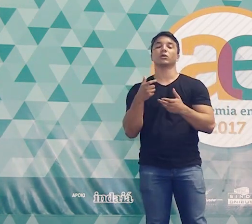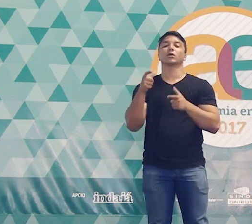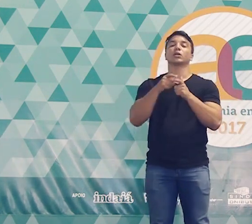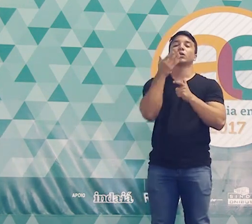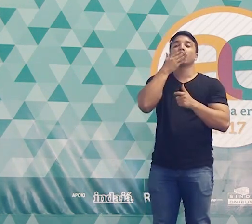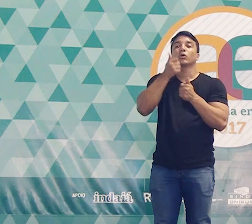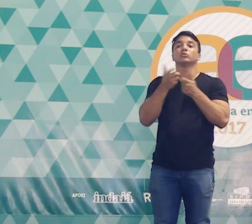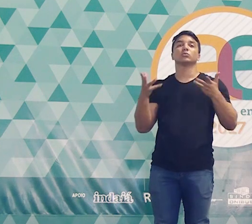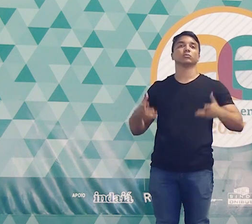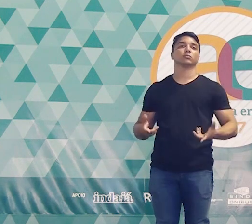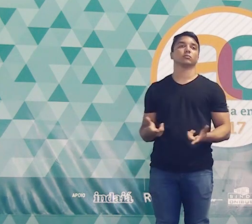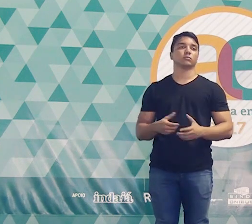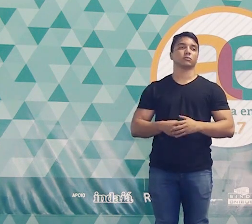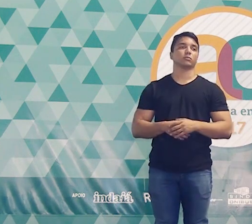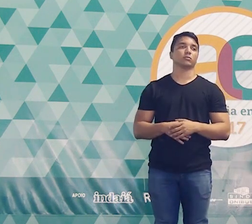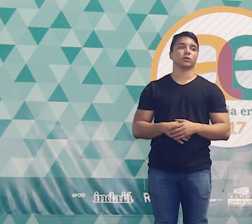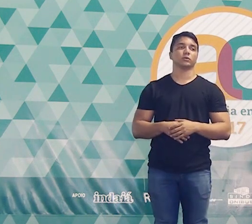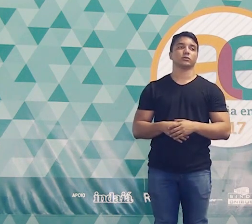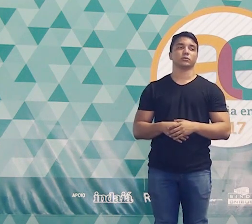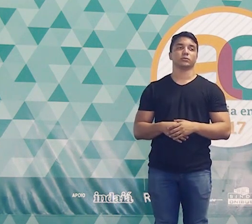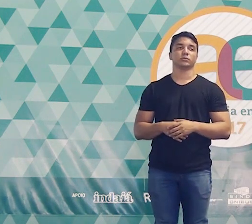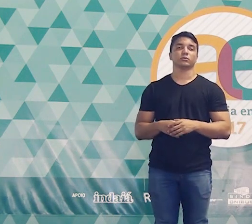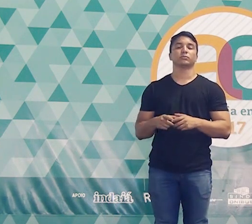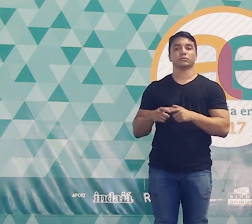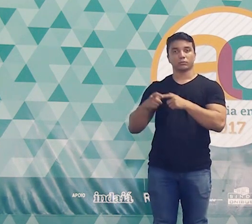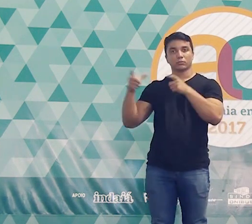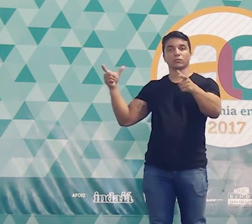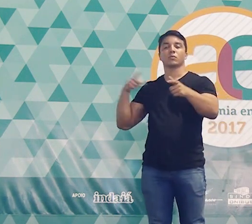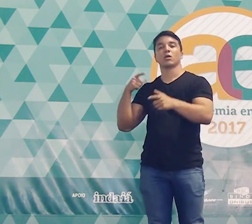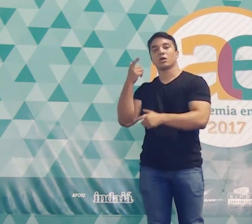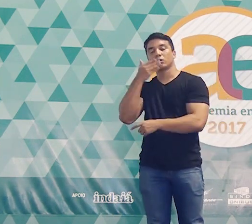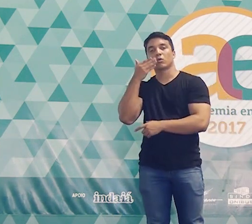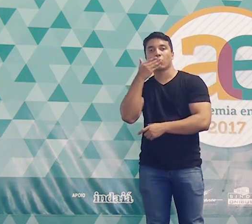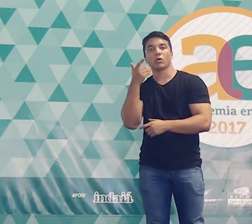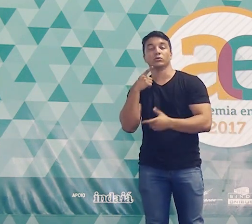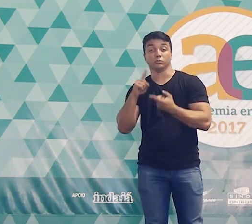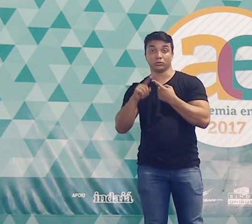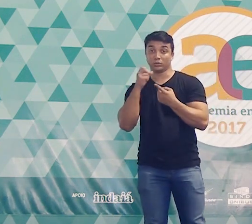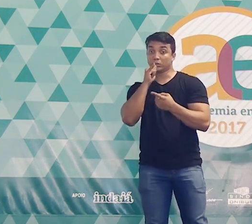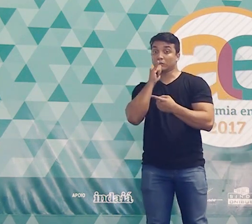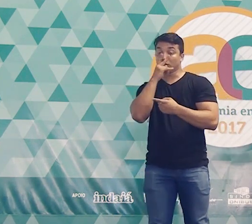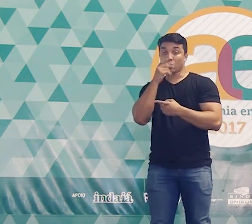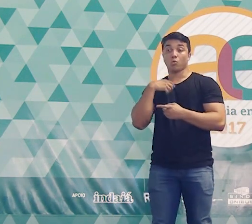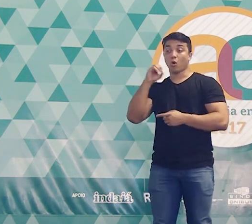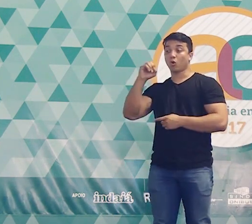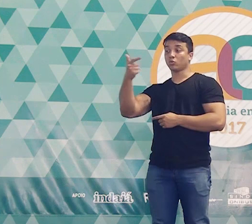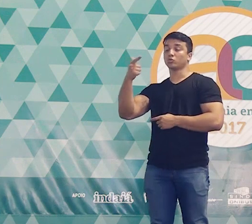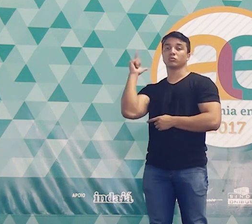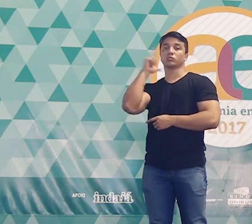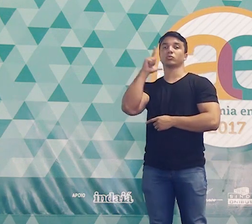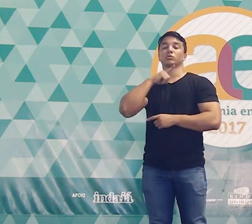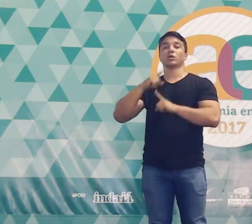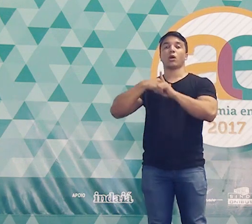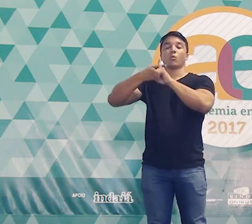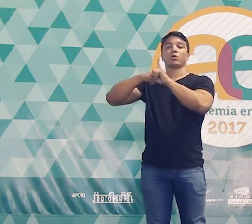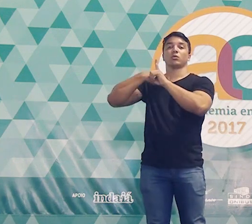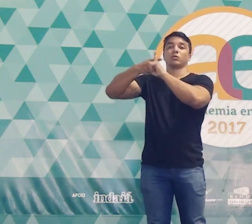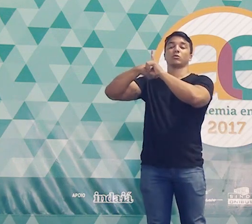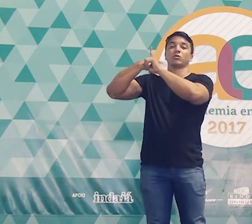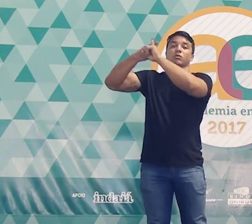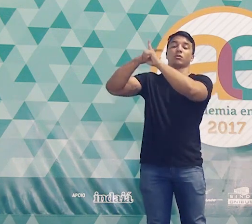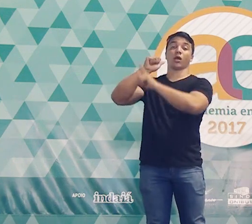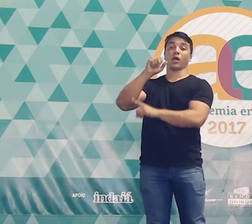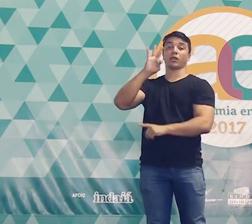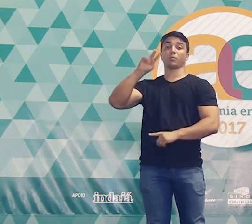glicose para suprir. Mais glicose. E à medida que eu vou tendo oxigênio, eu vou aumentando a produção de ATP